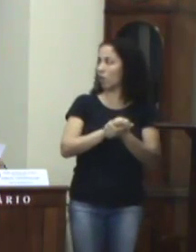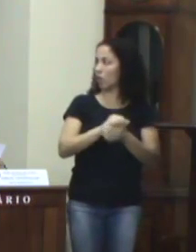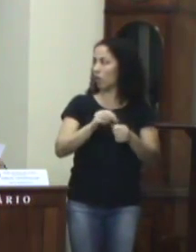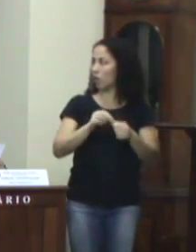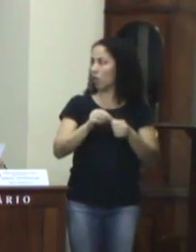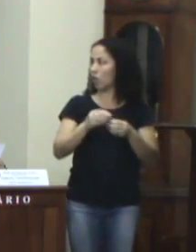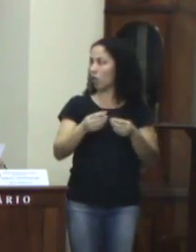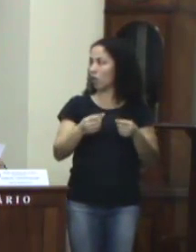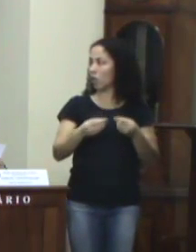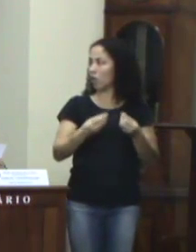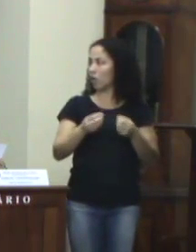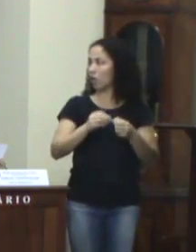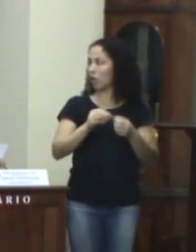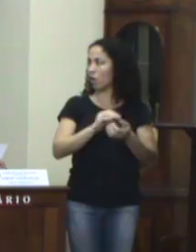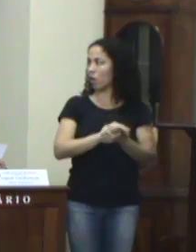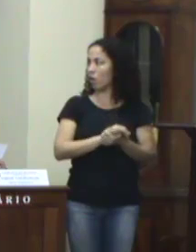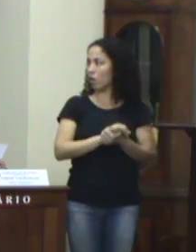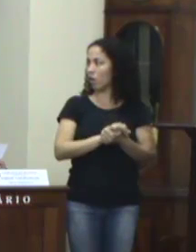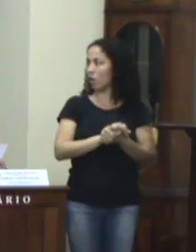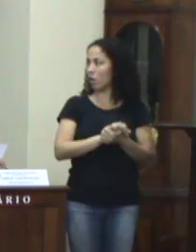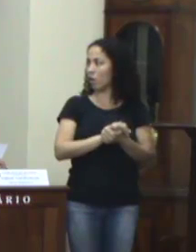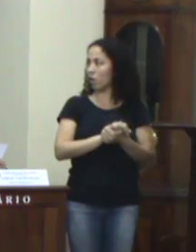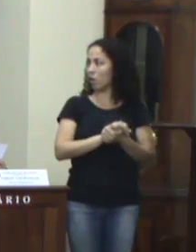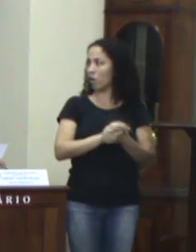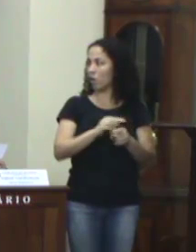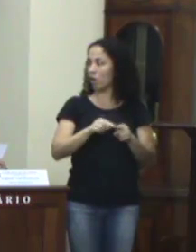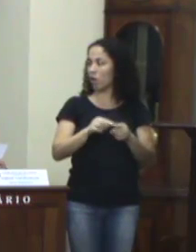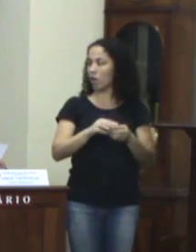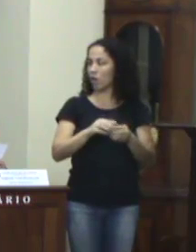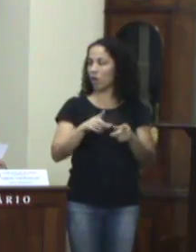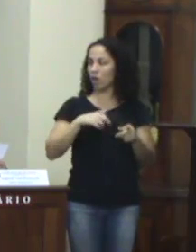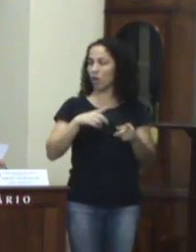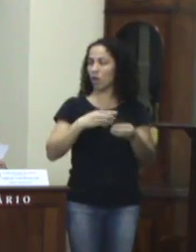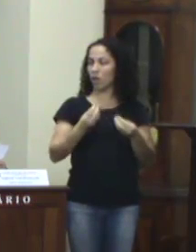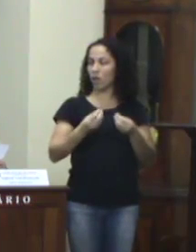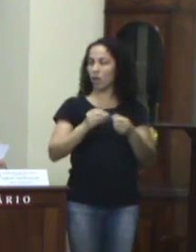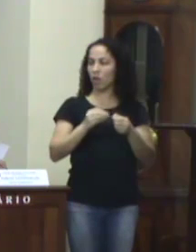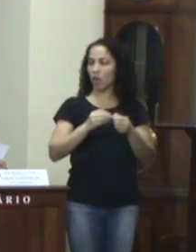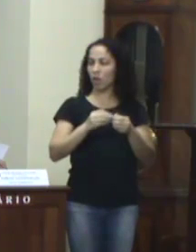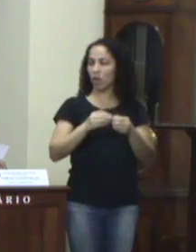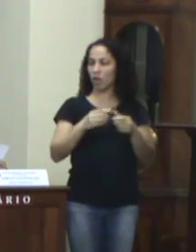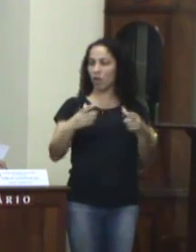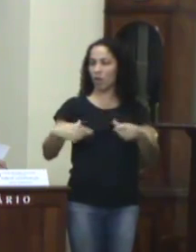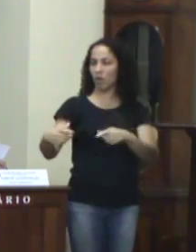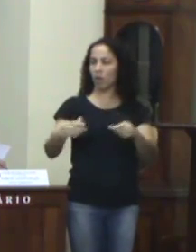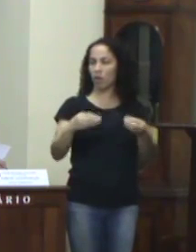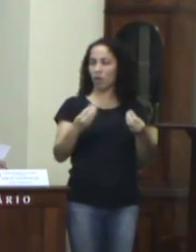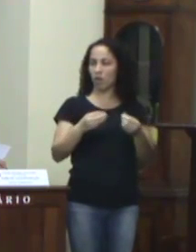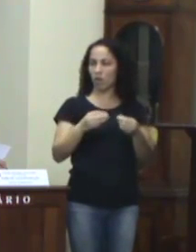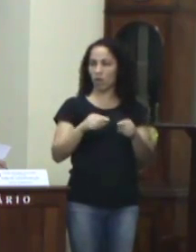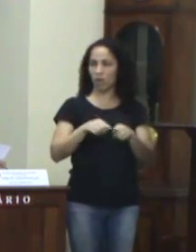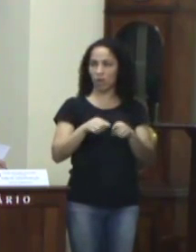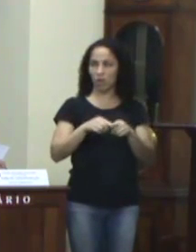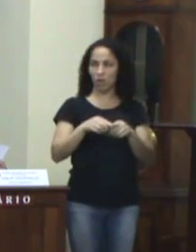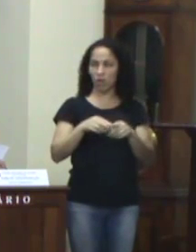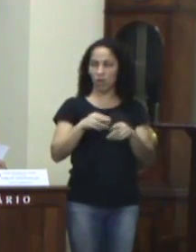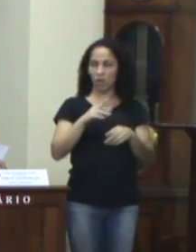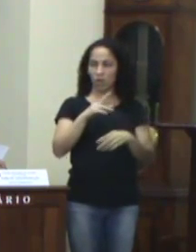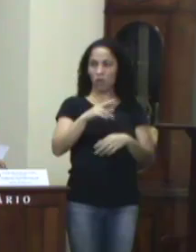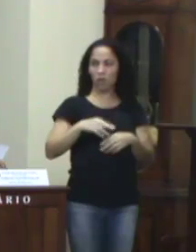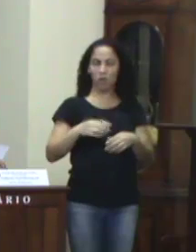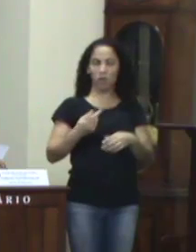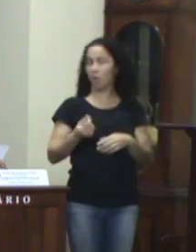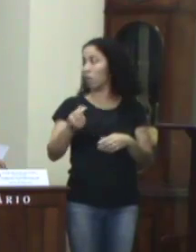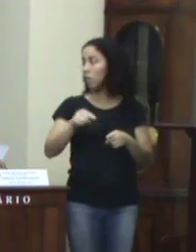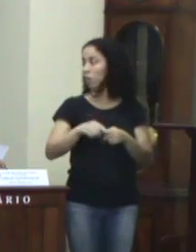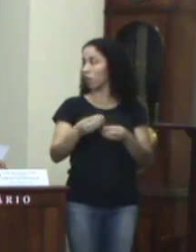vários anos sem nenhuma solução. Temos ainda que nesse momento de muita dificuldade orçamentária e restrição de gastos,